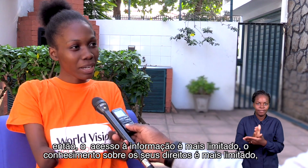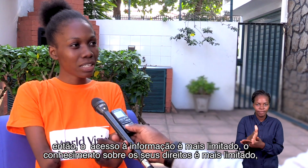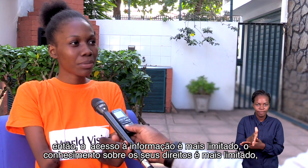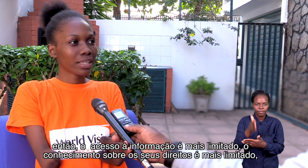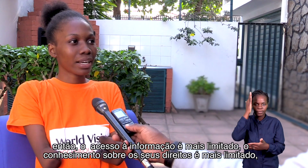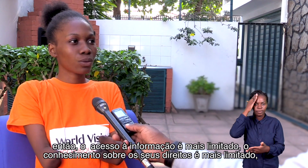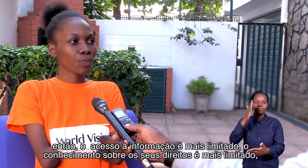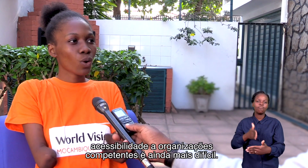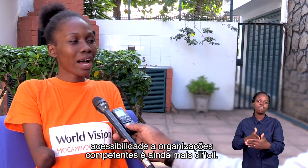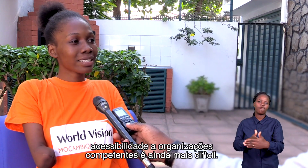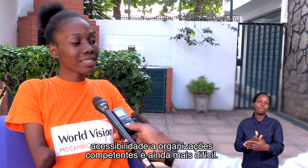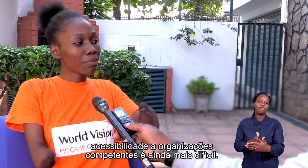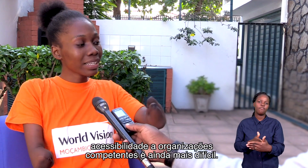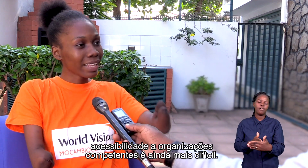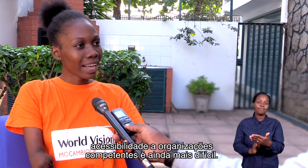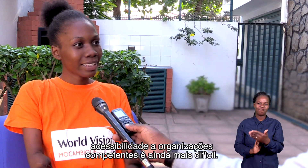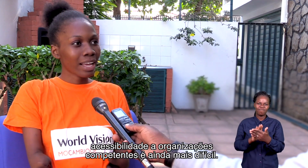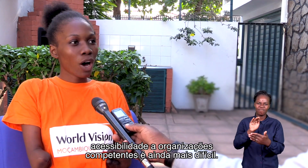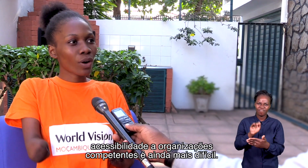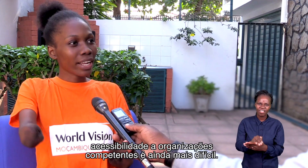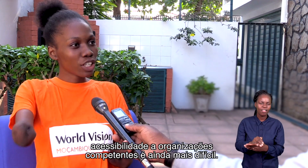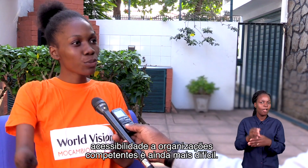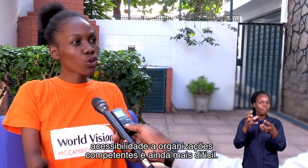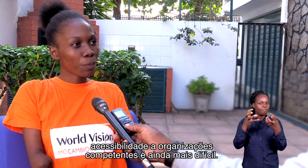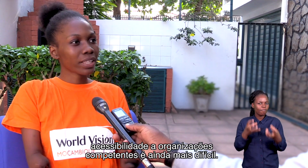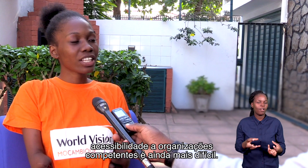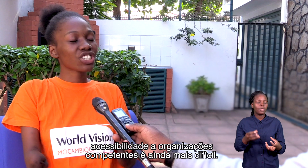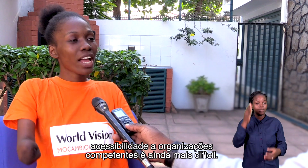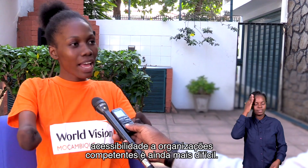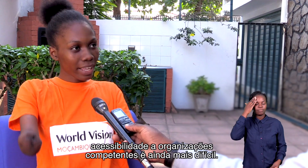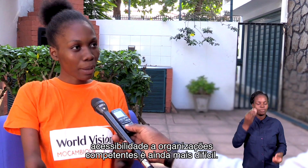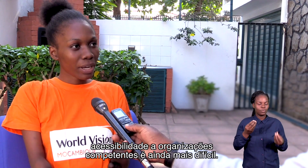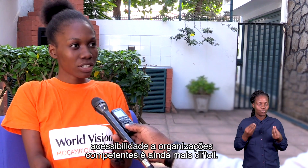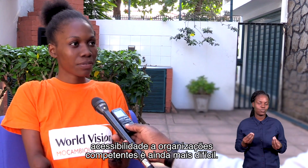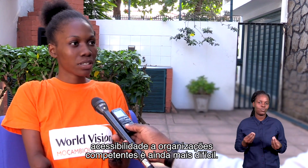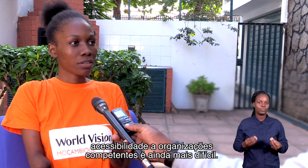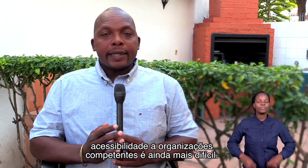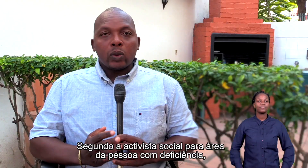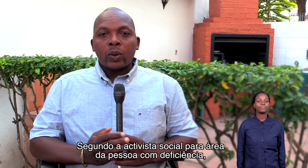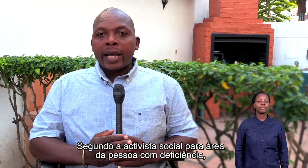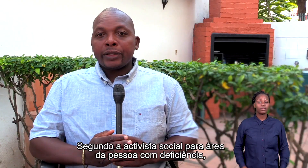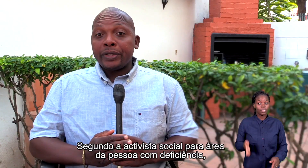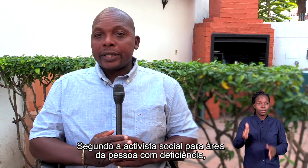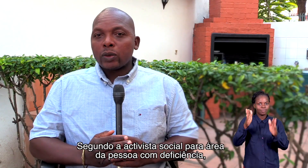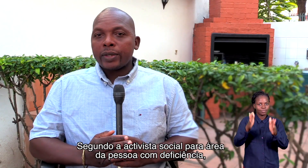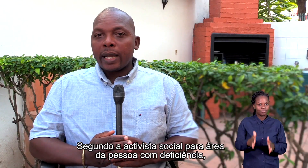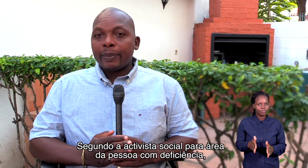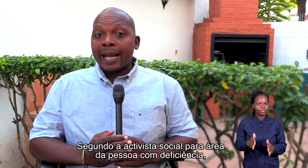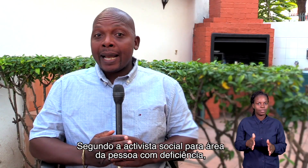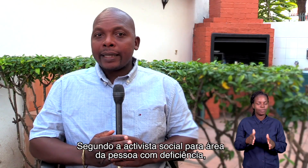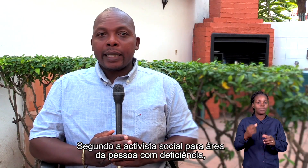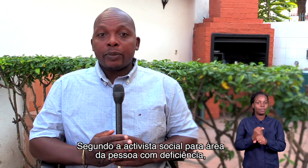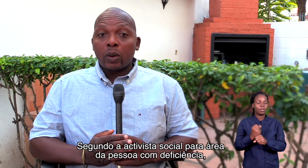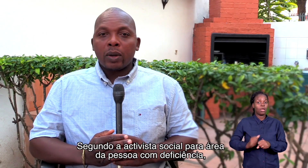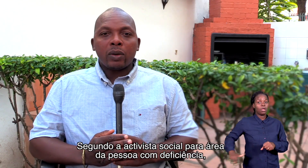é ainda mais limitado, a acessibilidade a organismos competentes é ainda mais difícil. Segundo a ativista social para